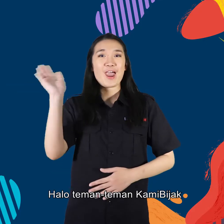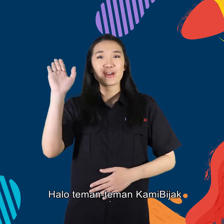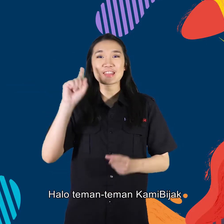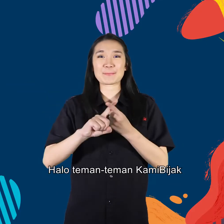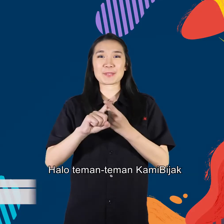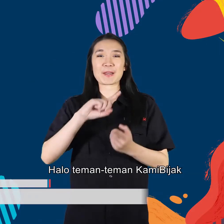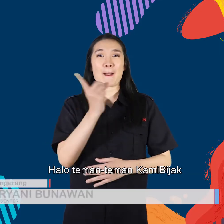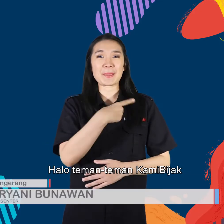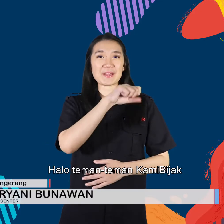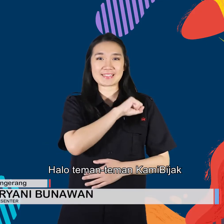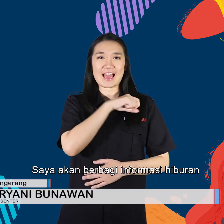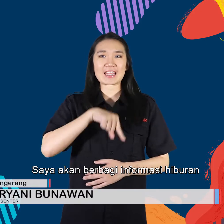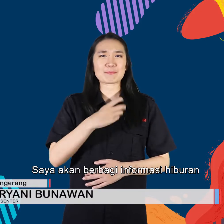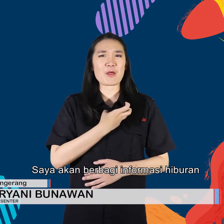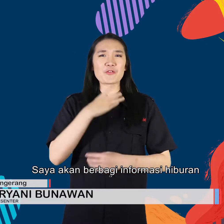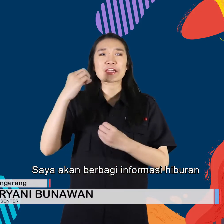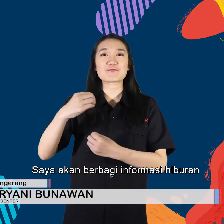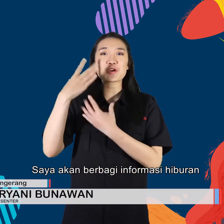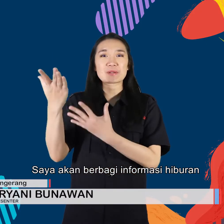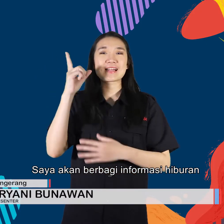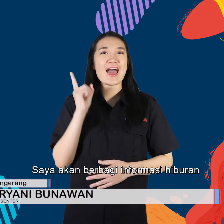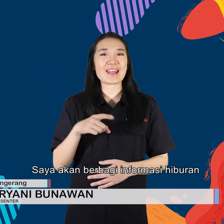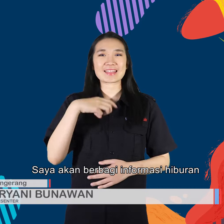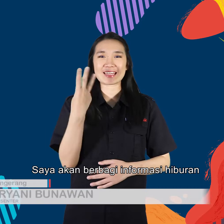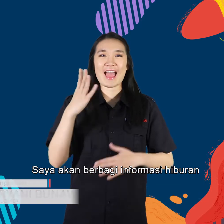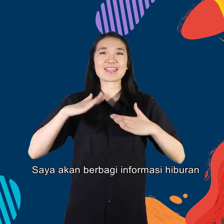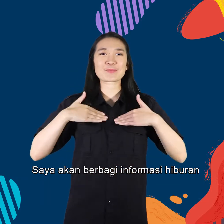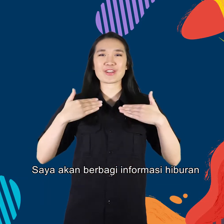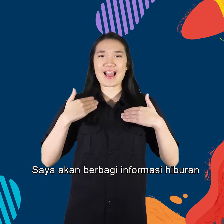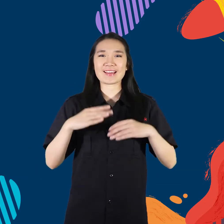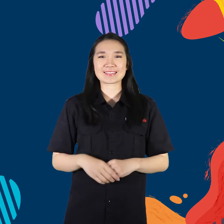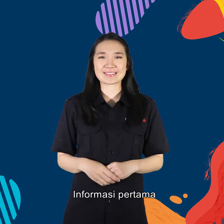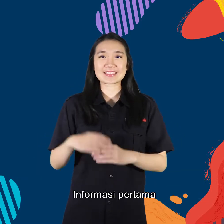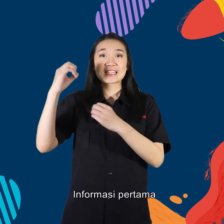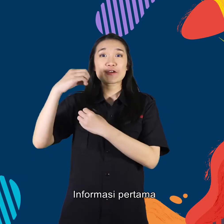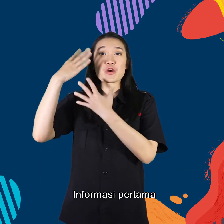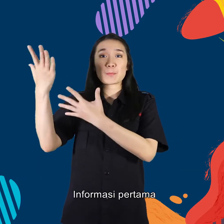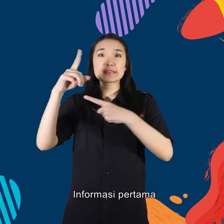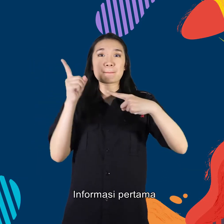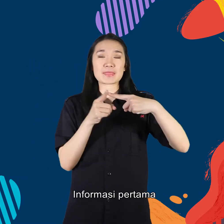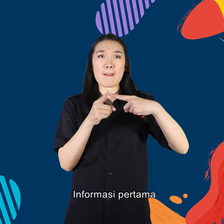Halo teman-teman kami bijak, saya akan membagikan informasi hiburan. Informasi pertama,